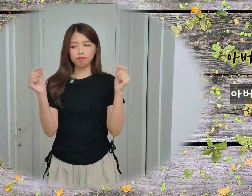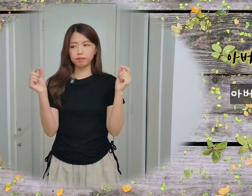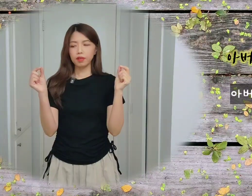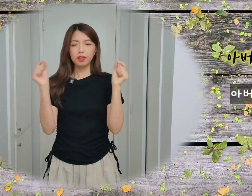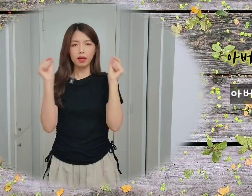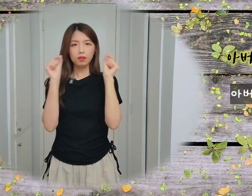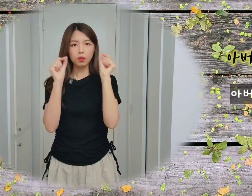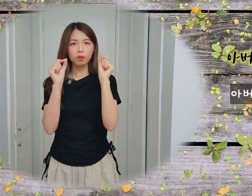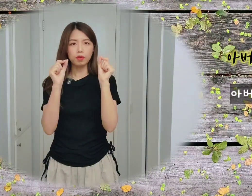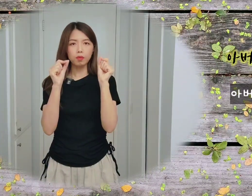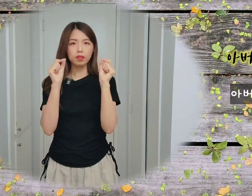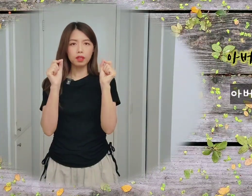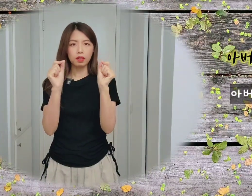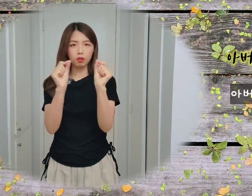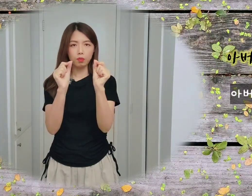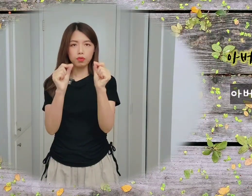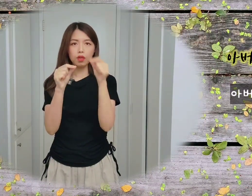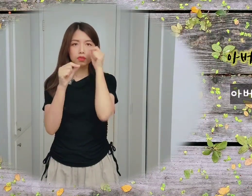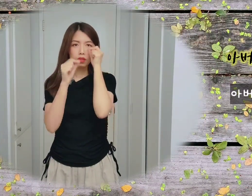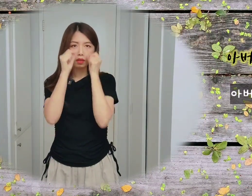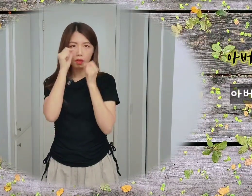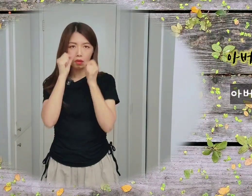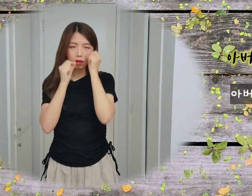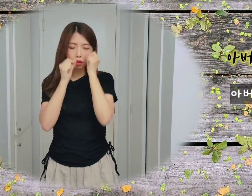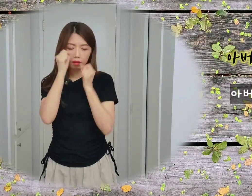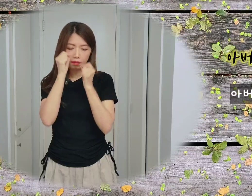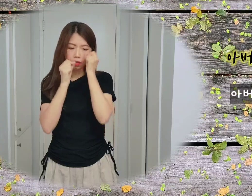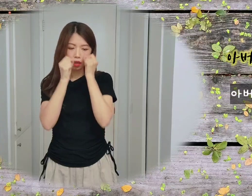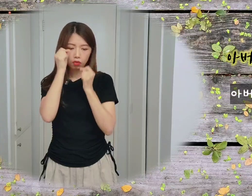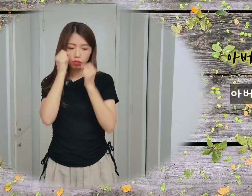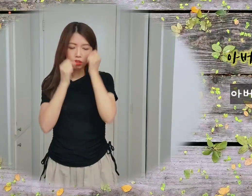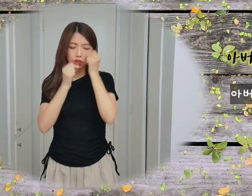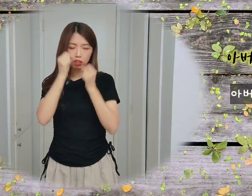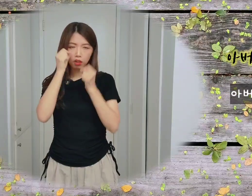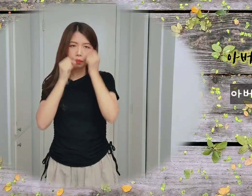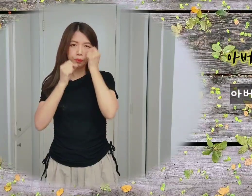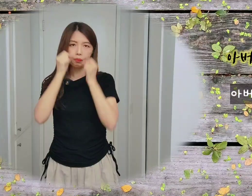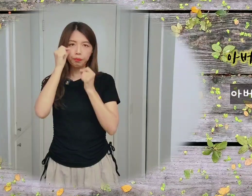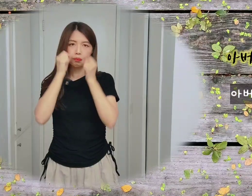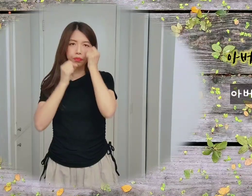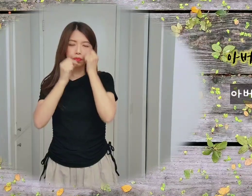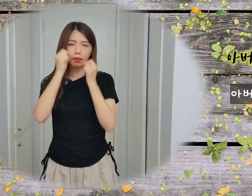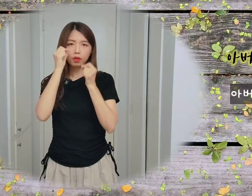눈물은 양손 엄지검지 이렇게 붙여주셔서 이렇게 우는 것처럼